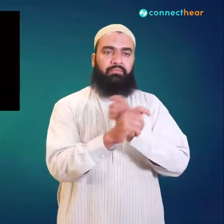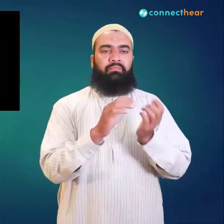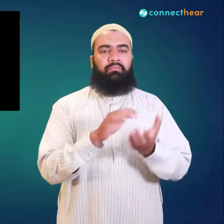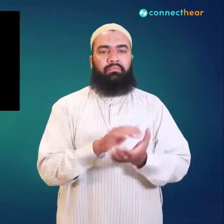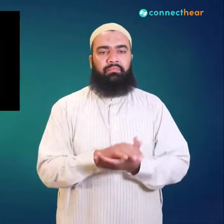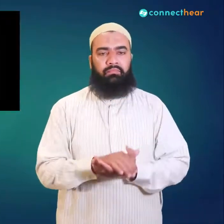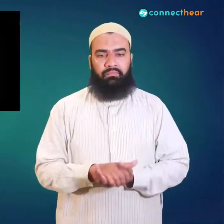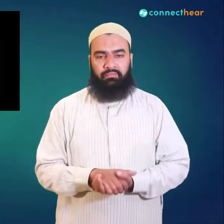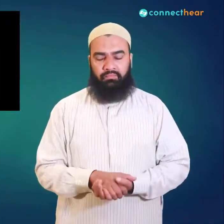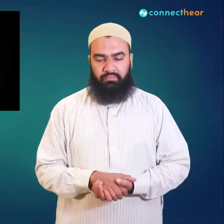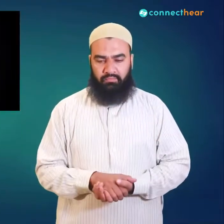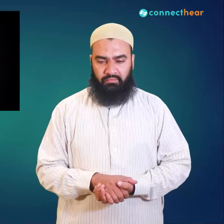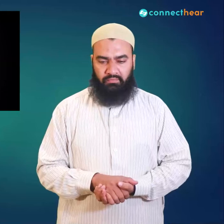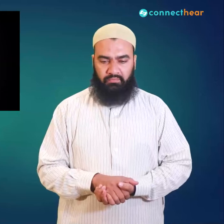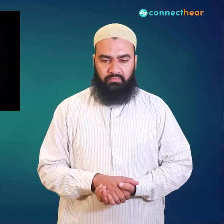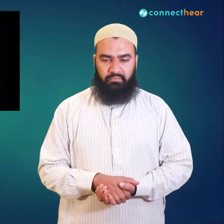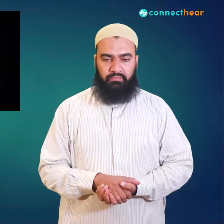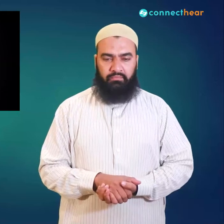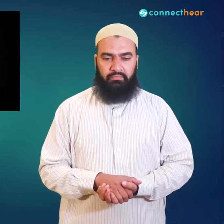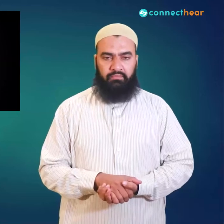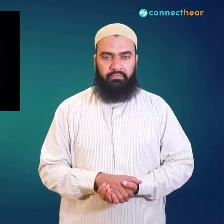ہیں؟